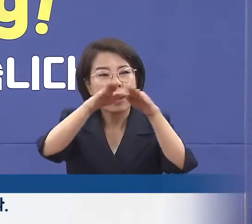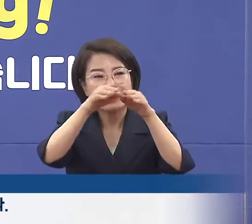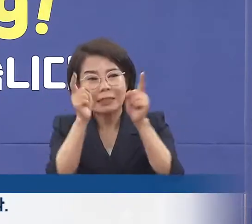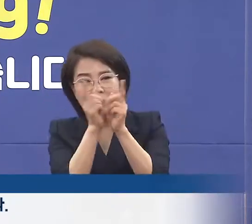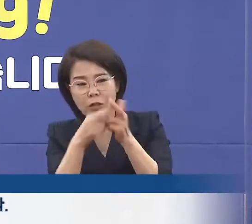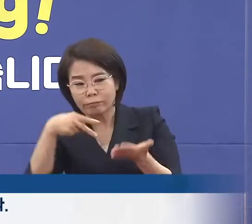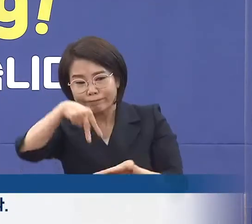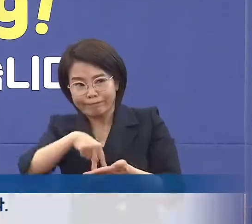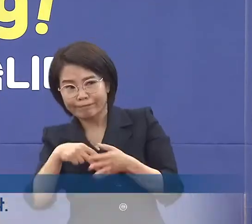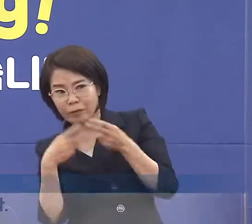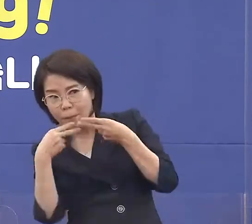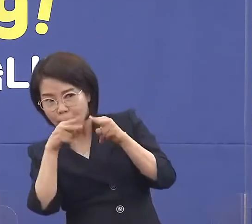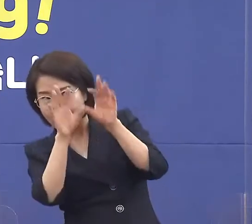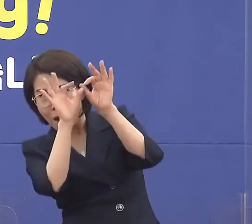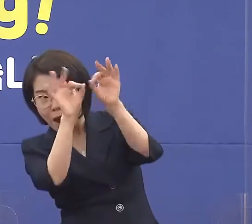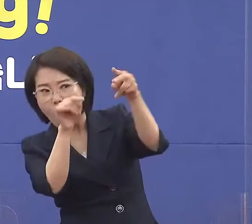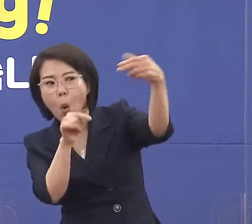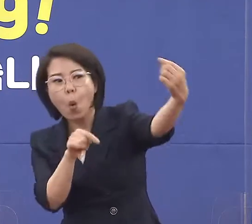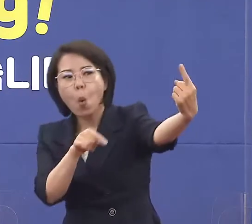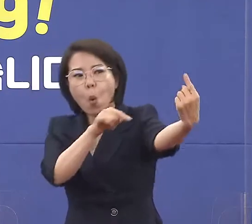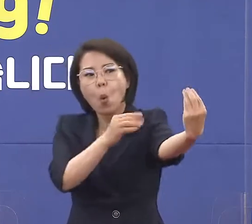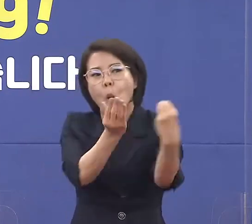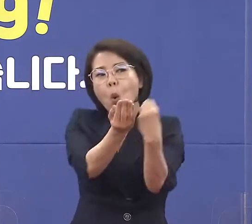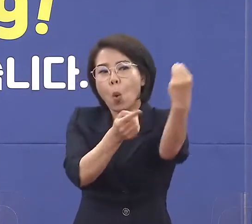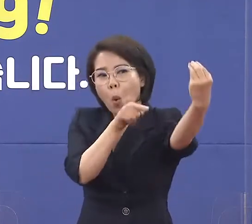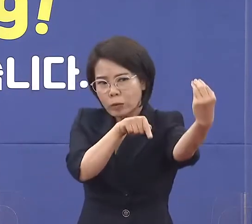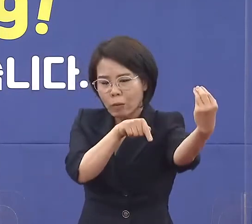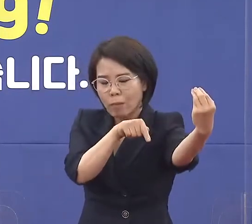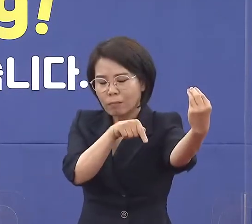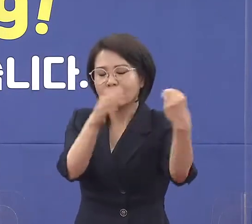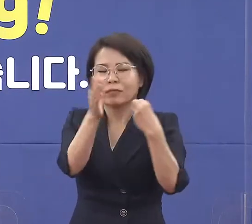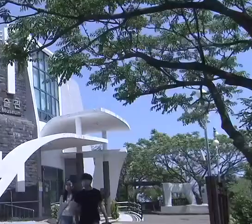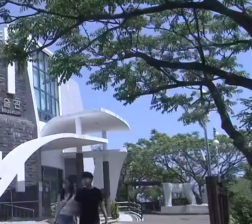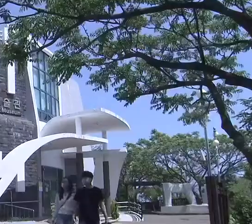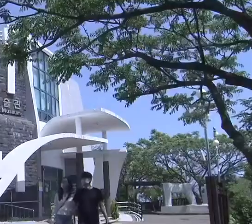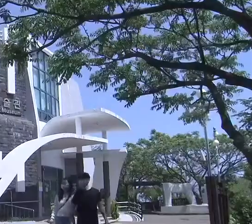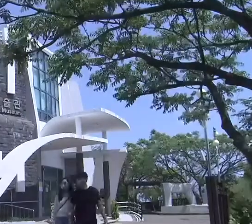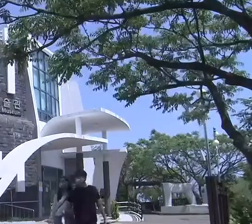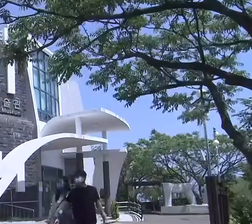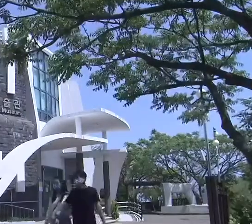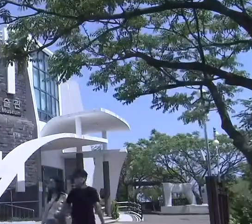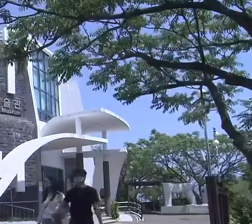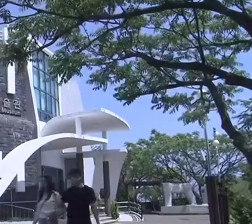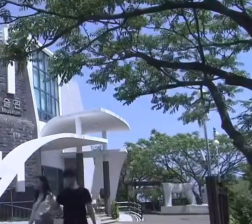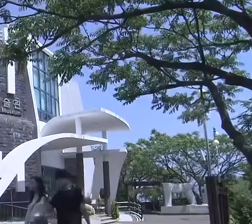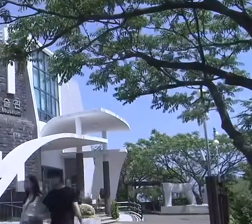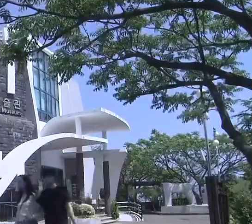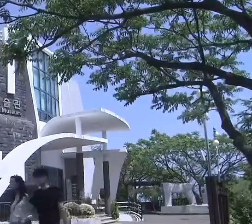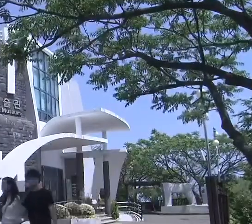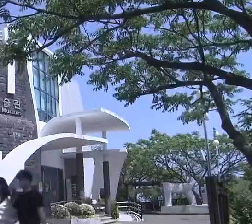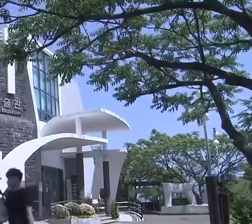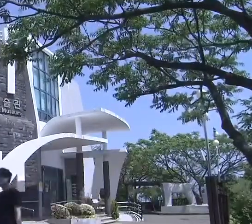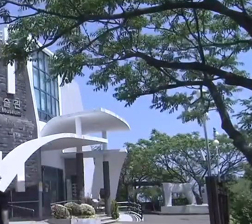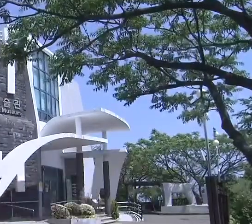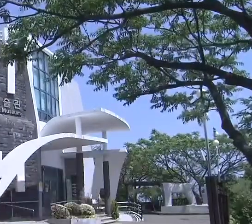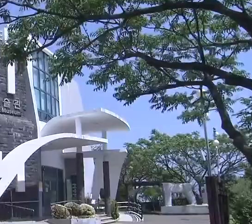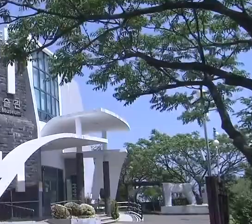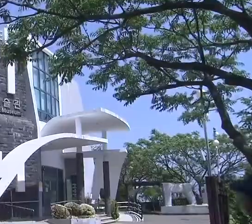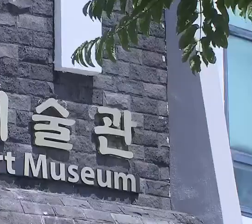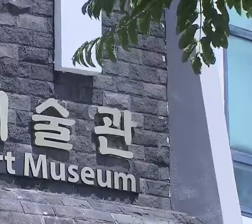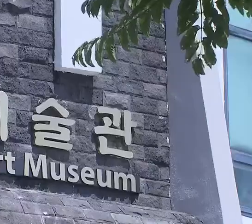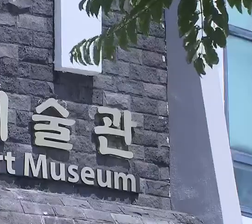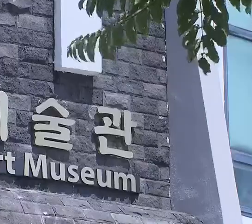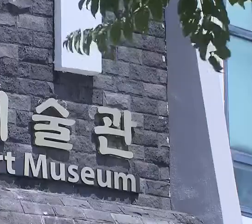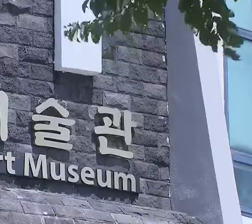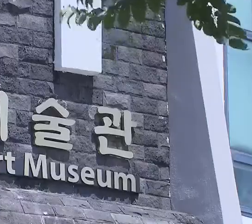섶섬 입니다 회사에 큰 의미를 가지고 있습니다 최근 삼성 일가가 기증 외 발표 않고